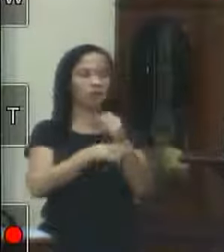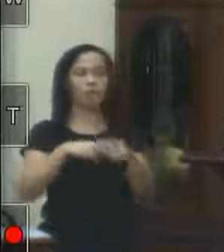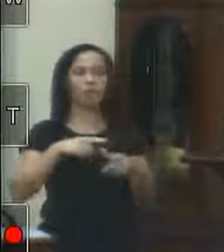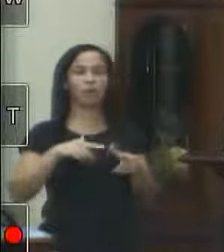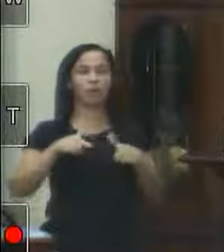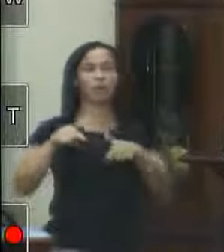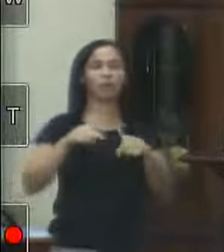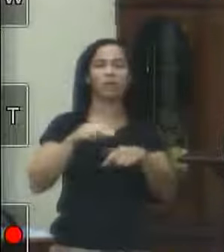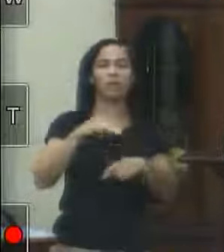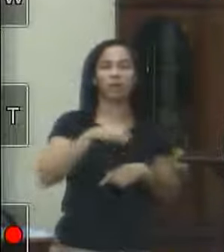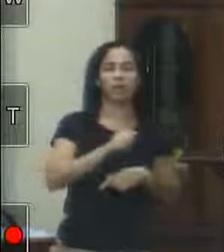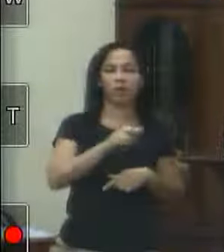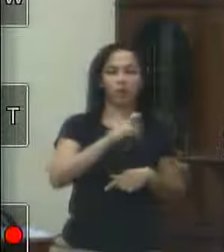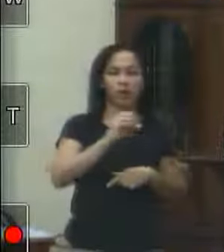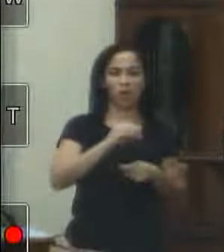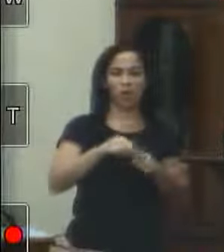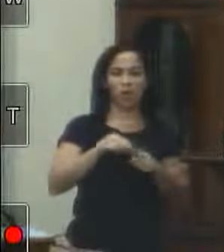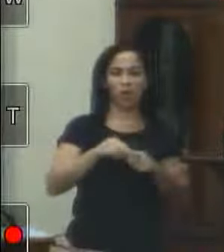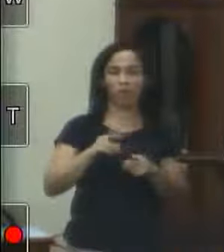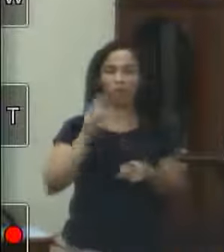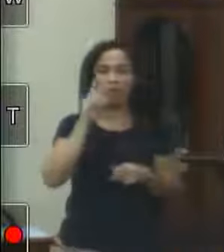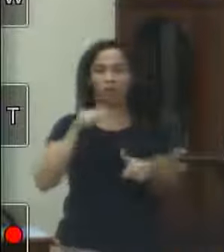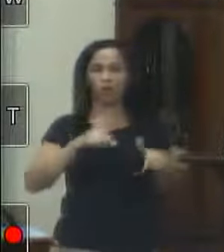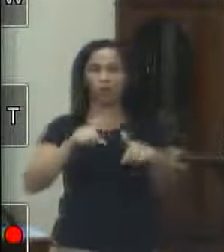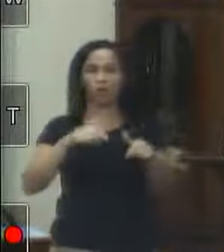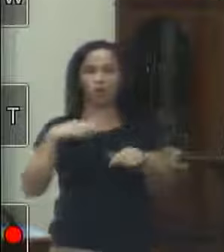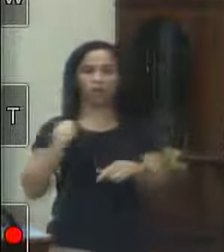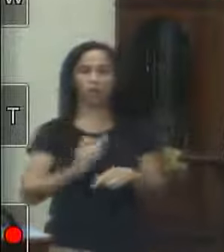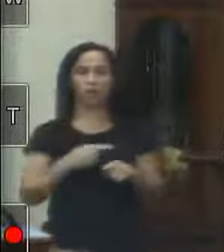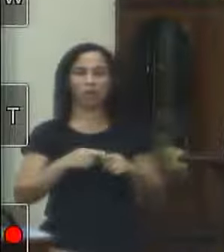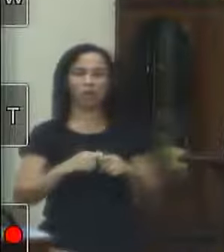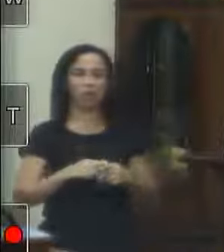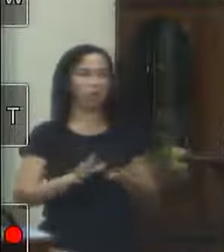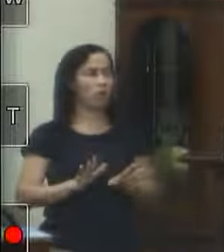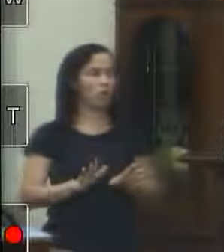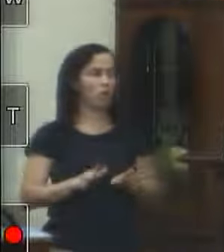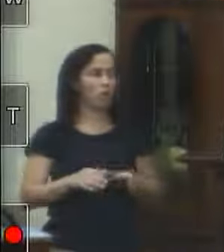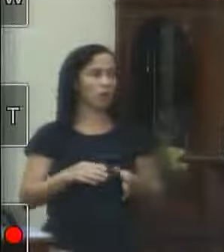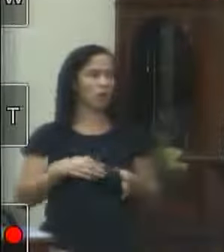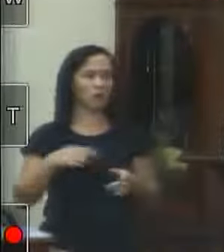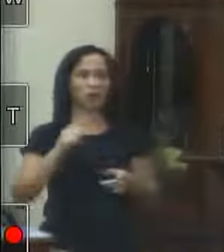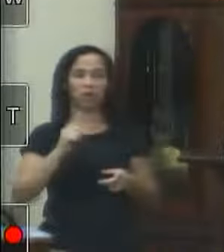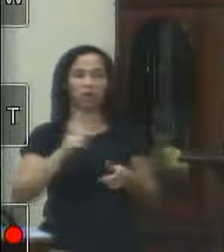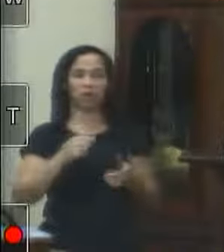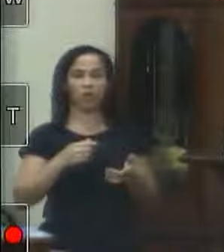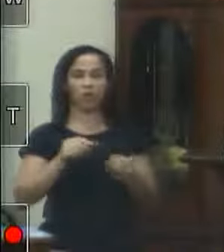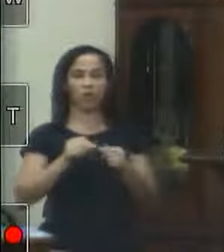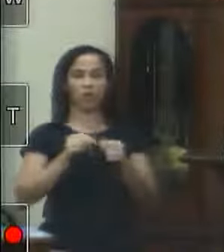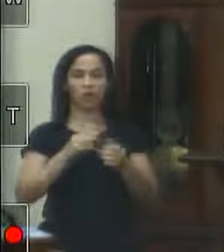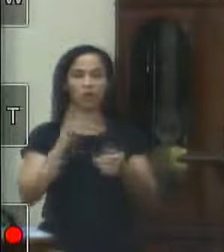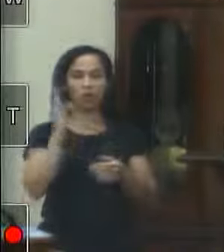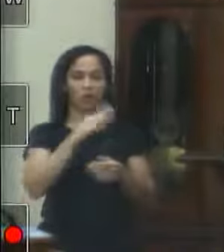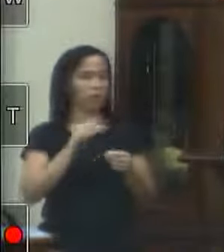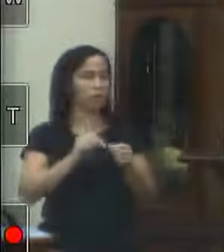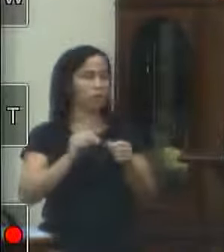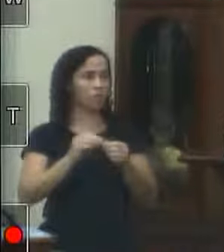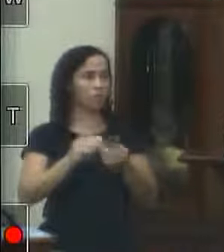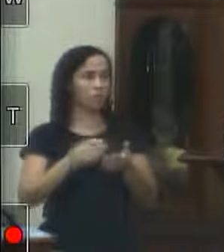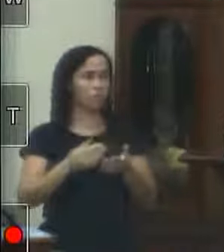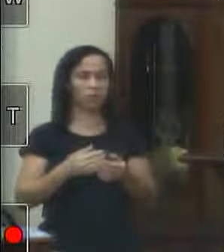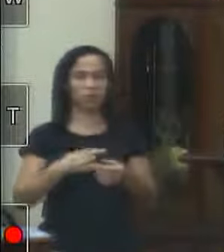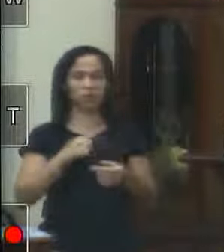pelo Mauro Contrucci, e eles viram o nosso trabalho. Em nenhum momento fomos pedantes, arrogantes, ou fizemos nenhuma